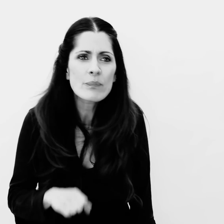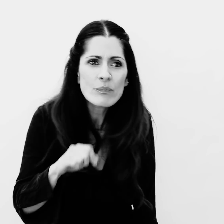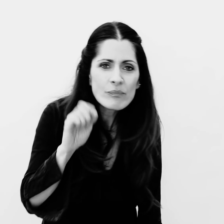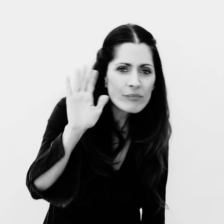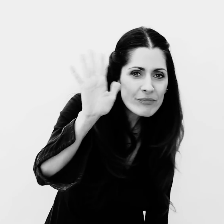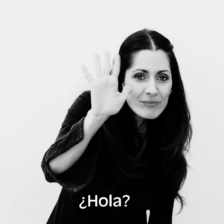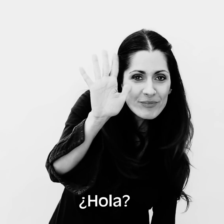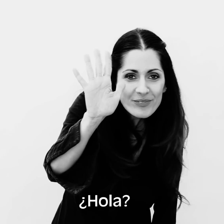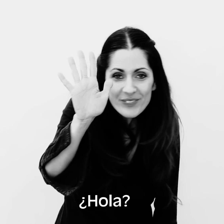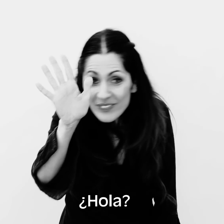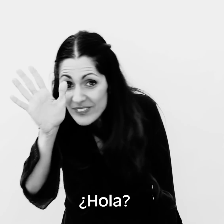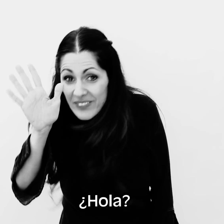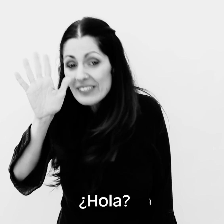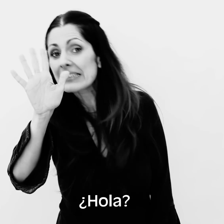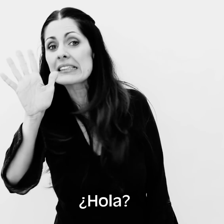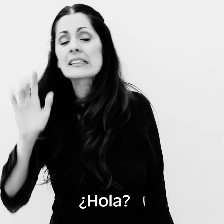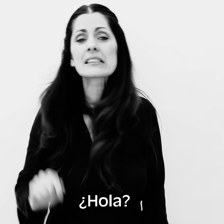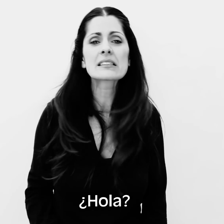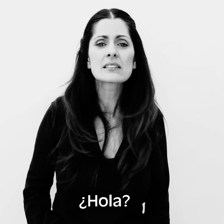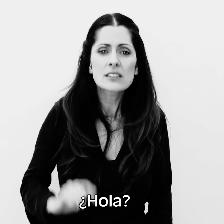No, esto no es lo mejor